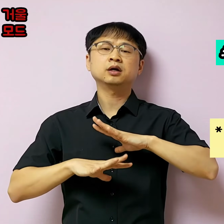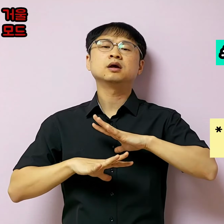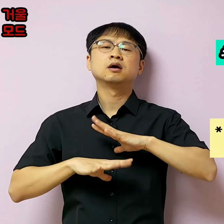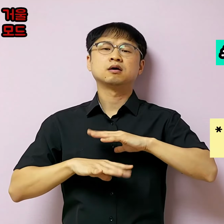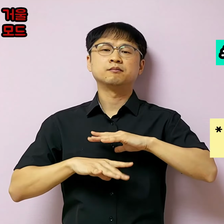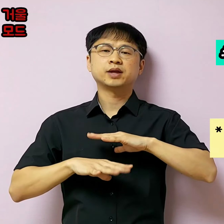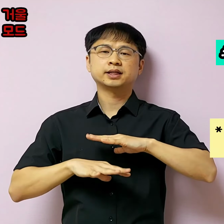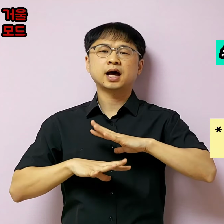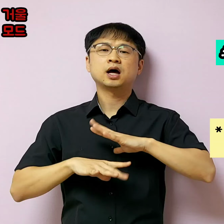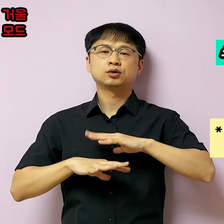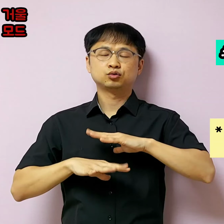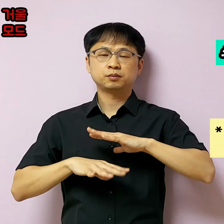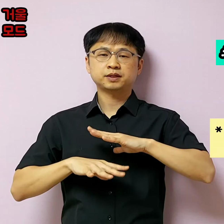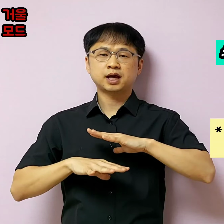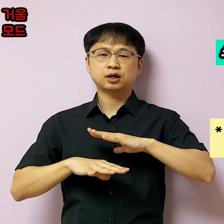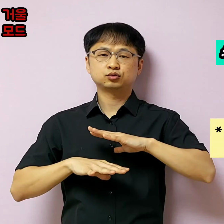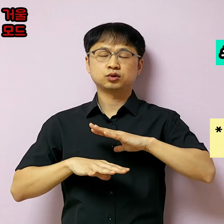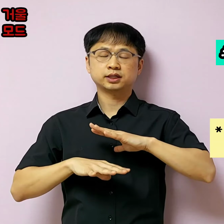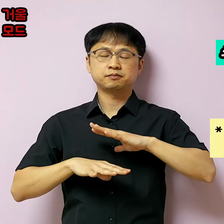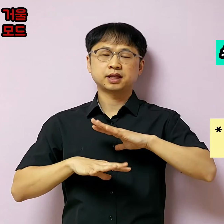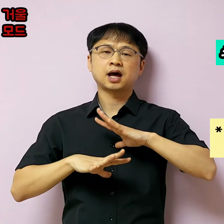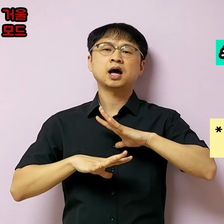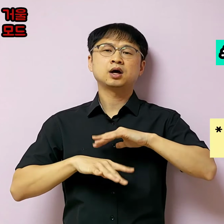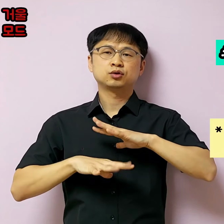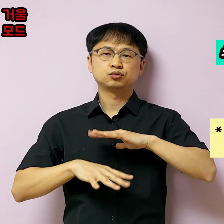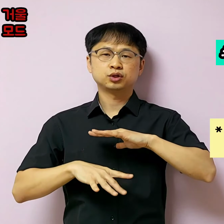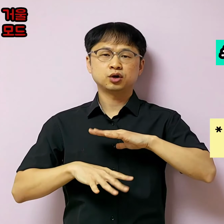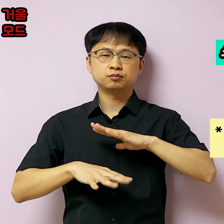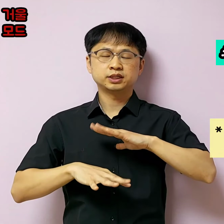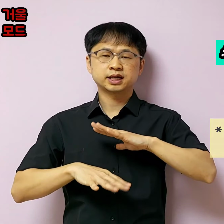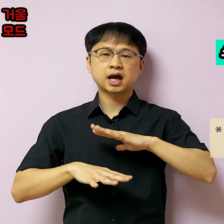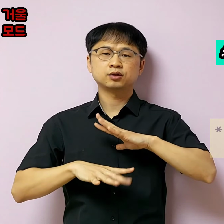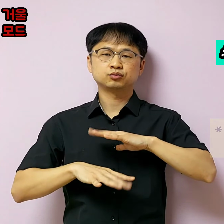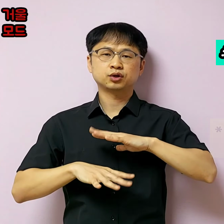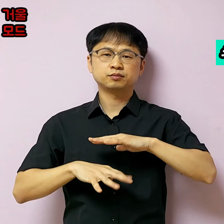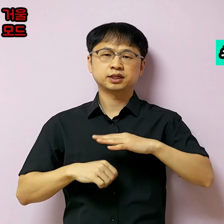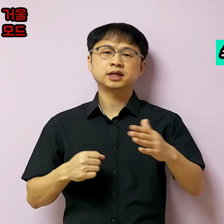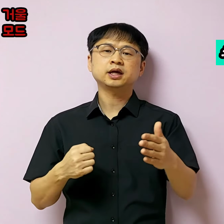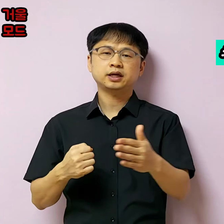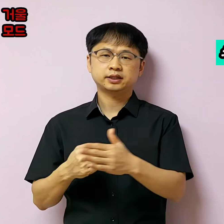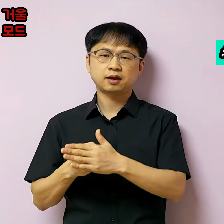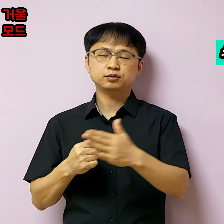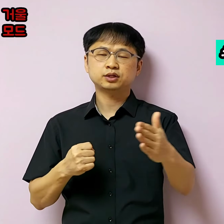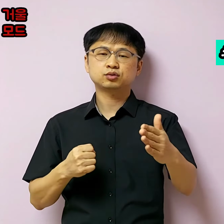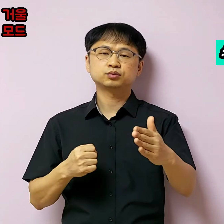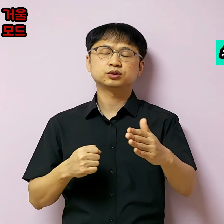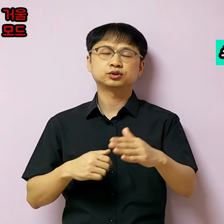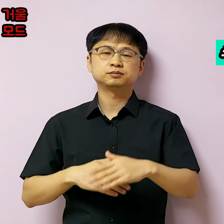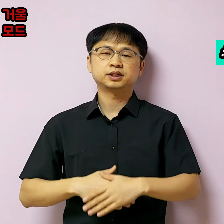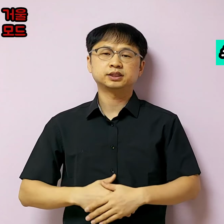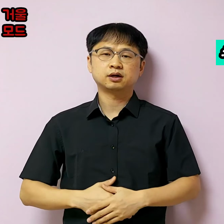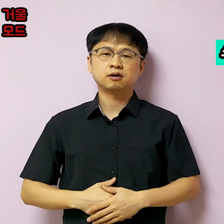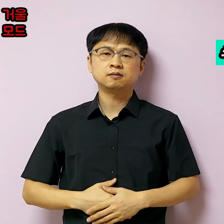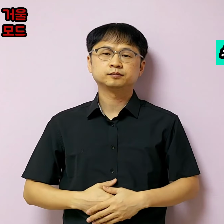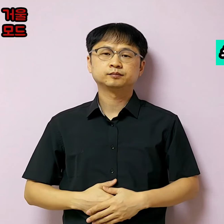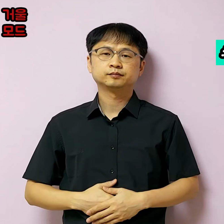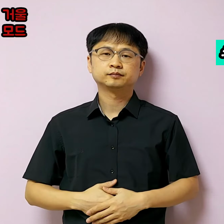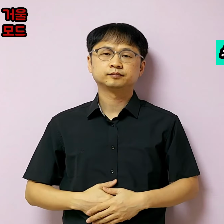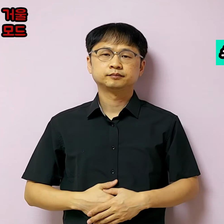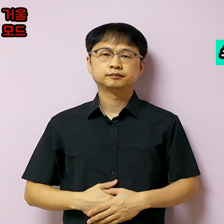떨어주시면 겁나다 두렵다 라는 수어가 됩니다. 두려움이니까 두려움이기 때문에 수어 붙여주시면 되죠.